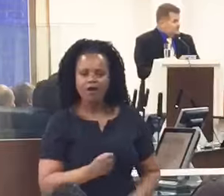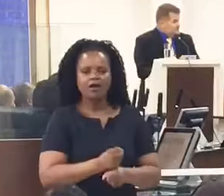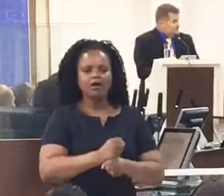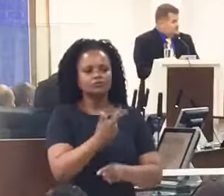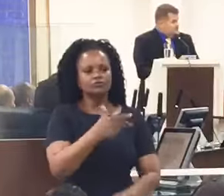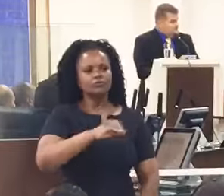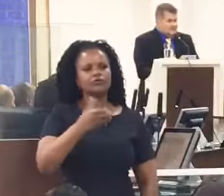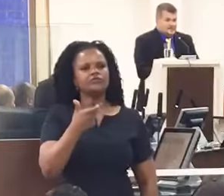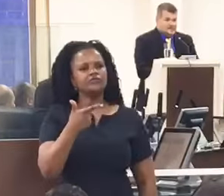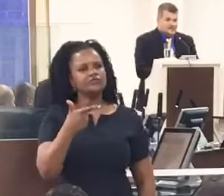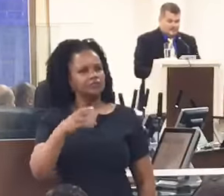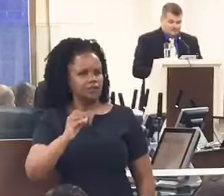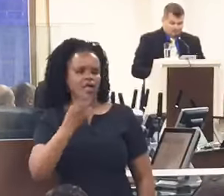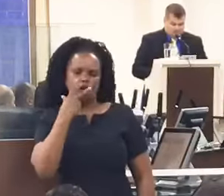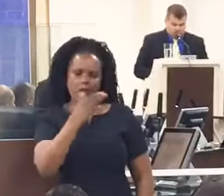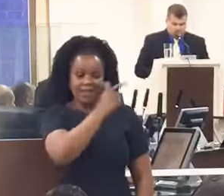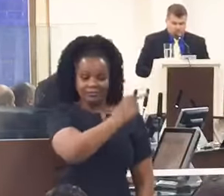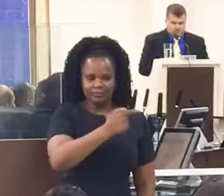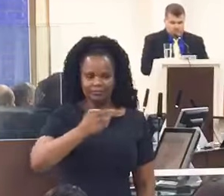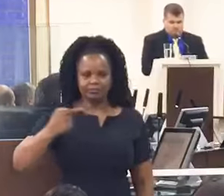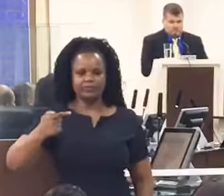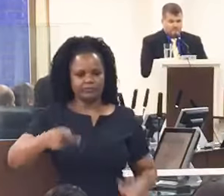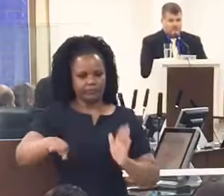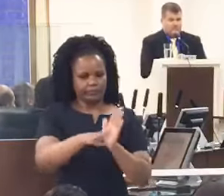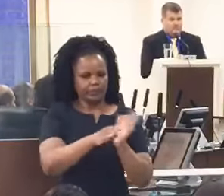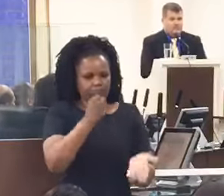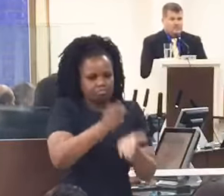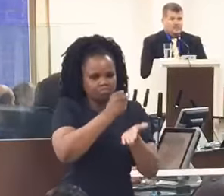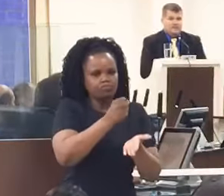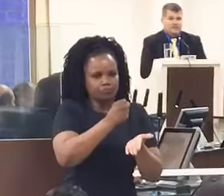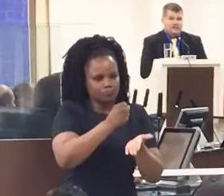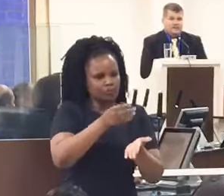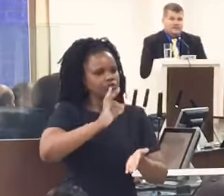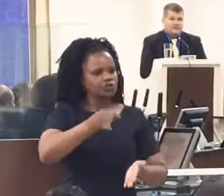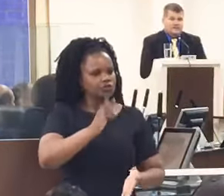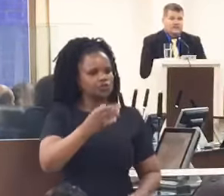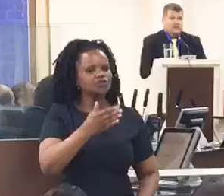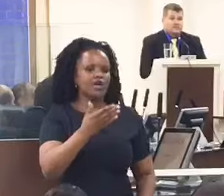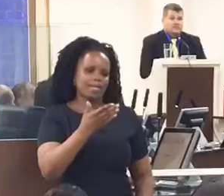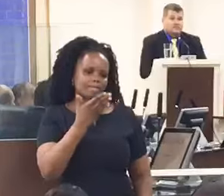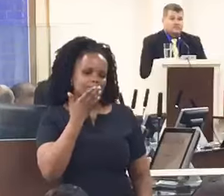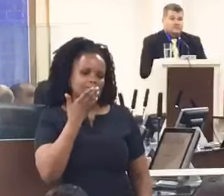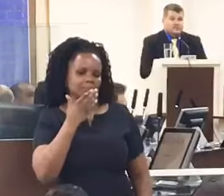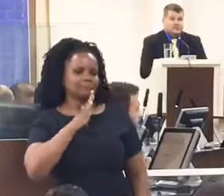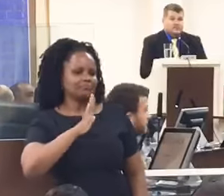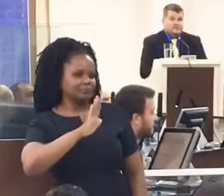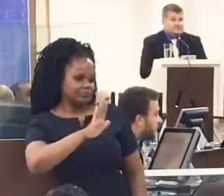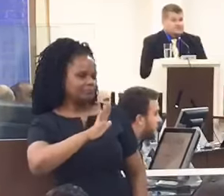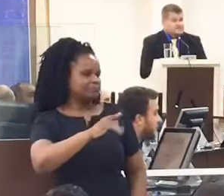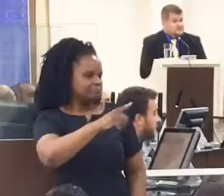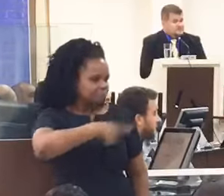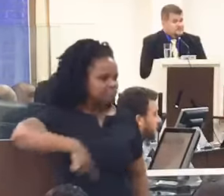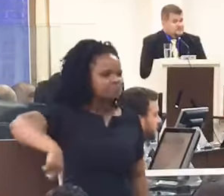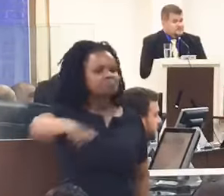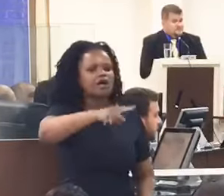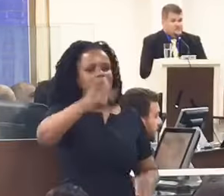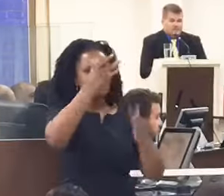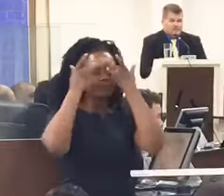ainda durante essa semana, como já foi prometido para toda a classe, nós estamos honrando desde o início da